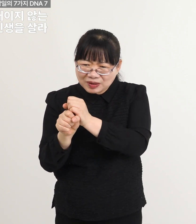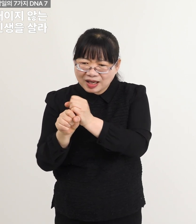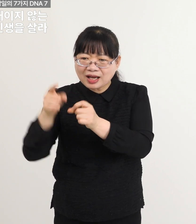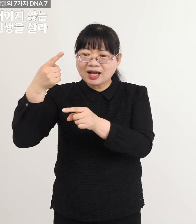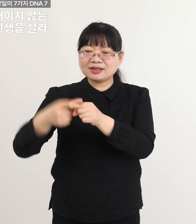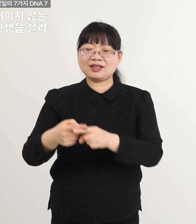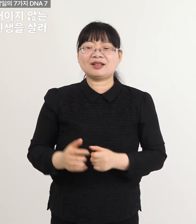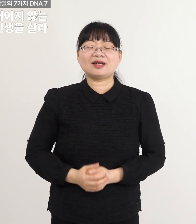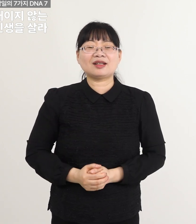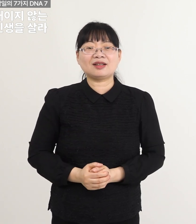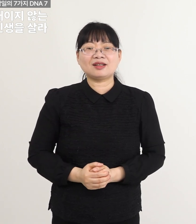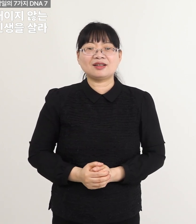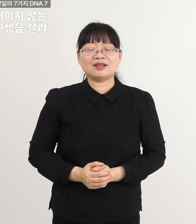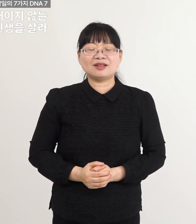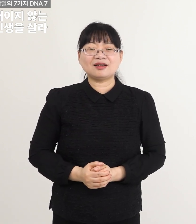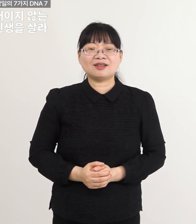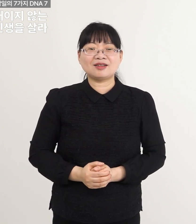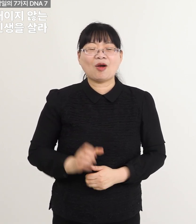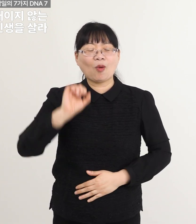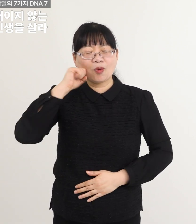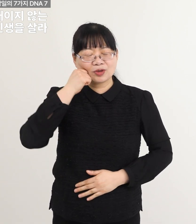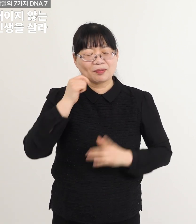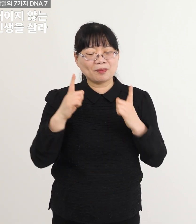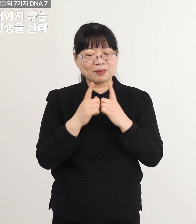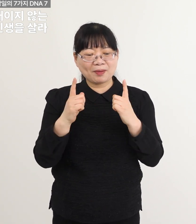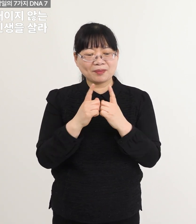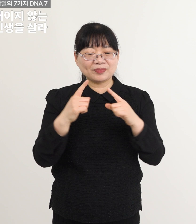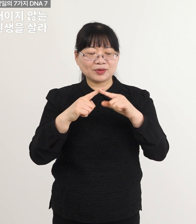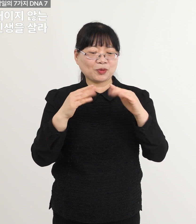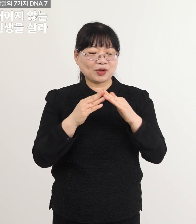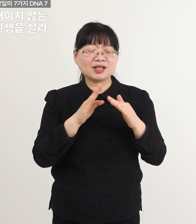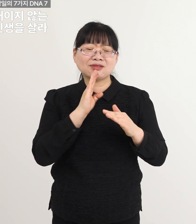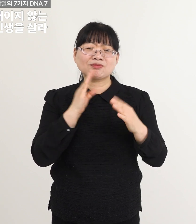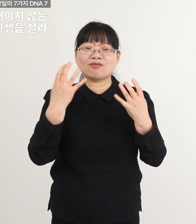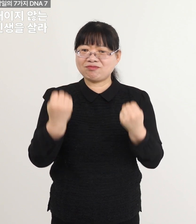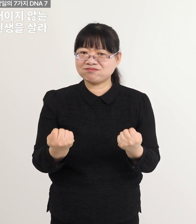의존하다가 어려움을 겪는 교회가 한두 번이 아니에요.